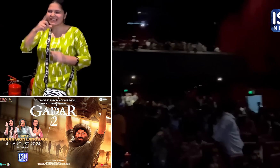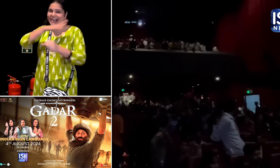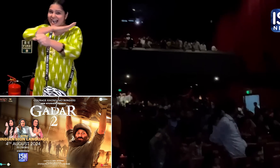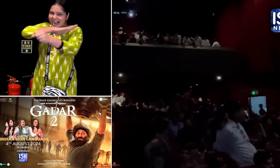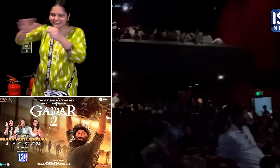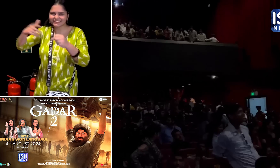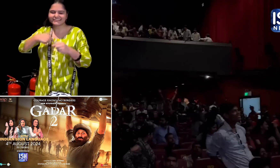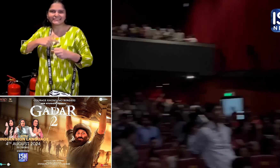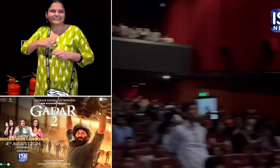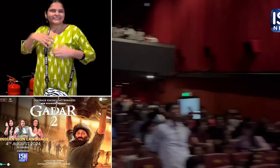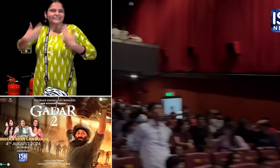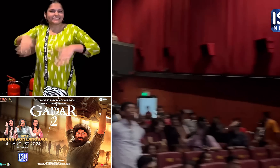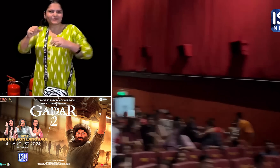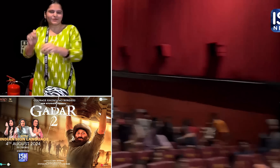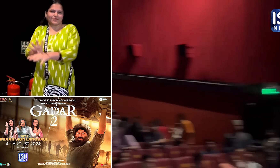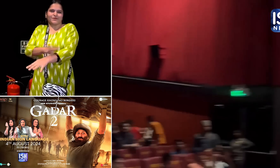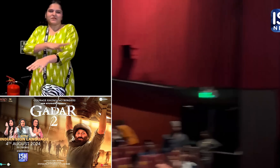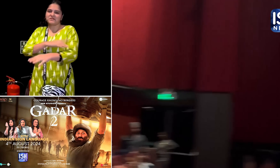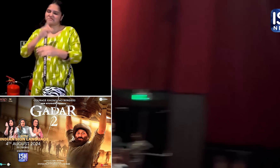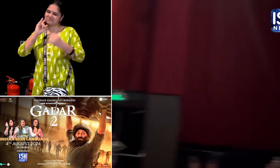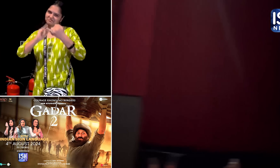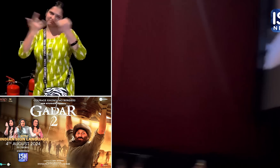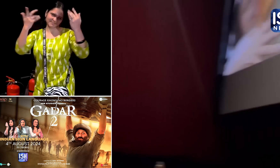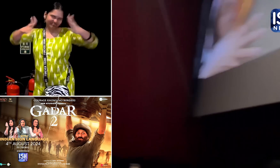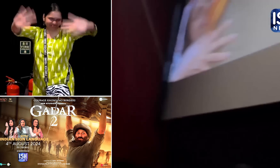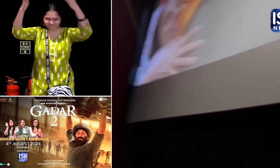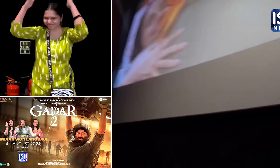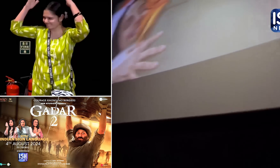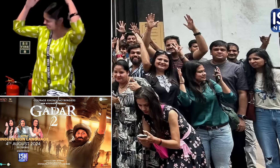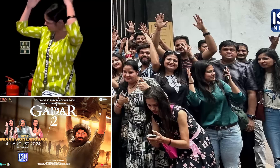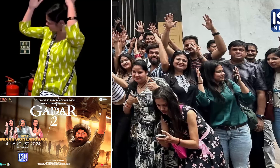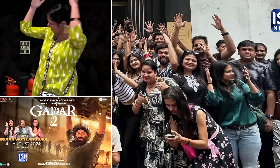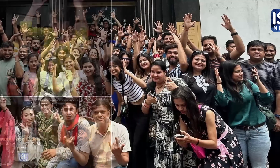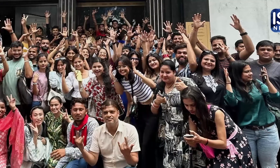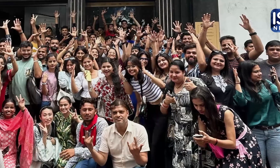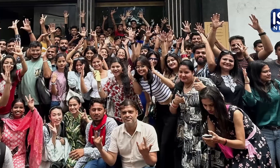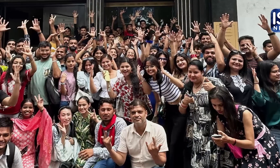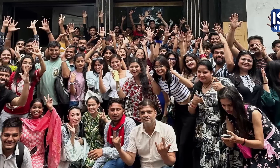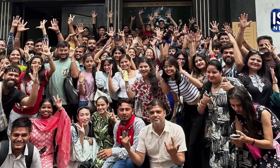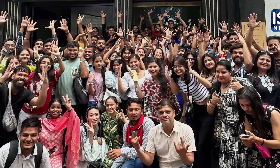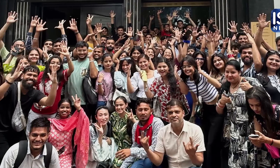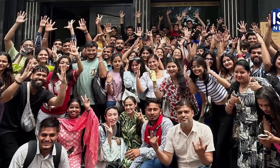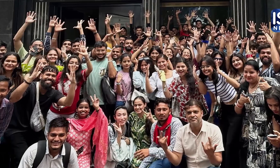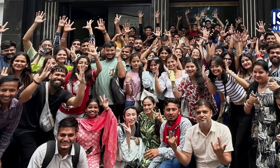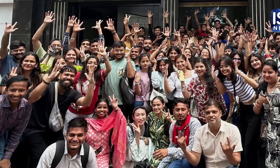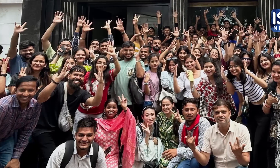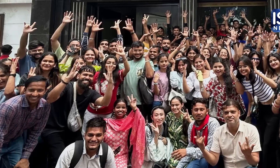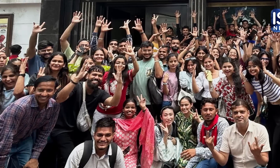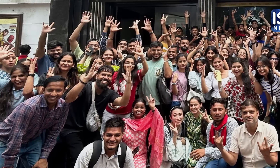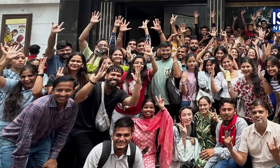मैं पूरी कहानी समझ पाई, क्लाइमैक्स समझ पाई और मेरे रोंगटे खड़े हो गए। अप्लॉज आईएसएल के लिए।